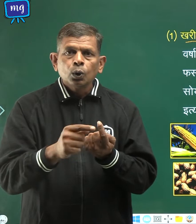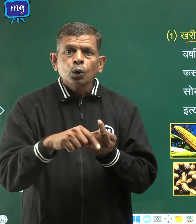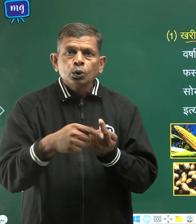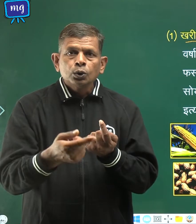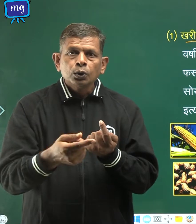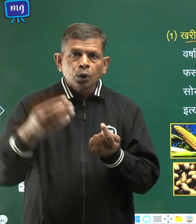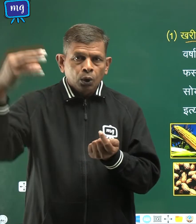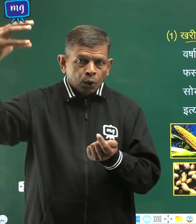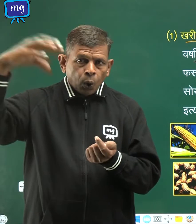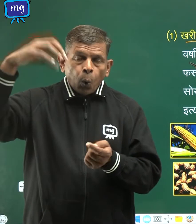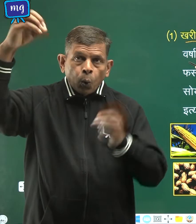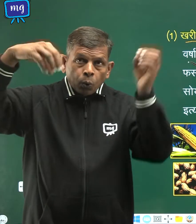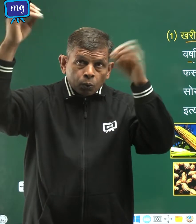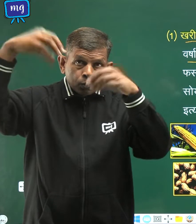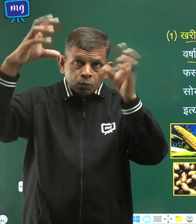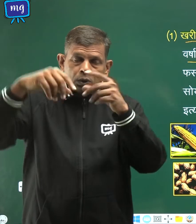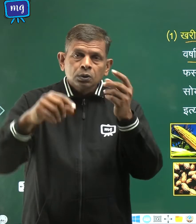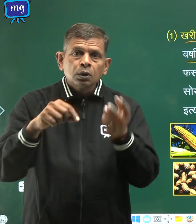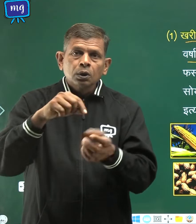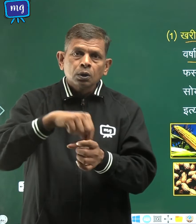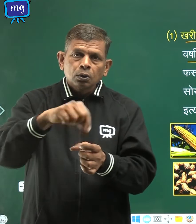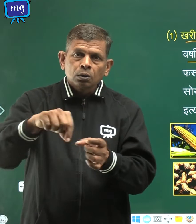जिन्हें वर्षा ऋतु में